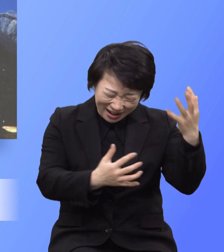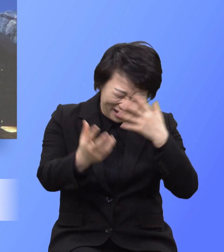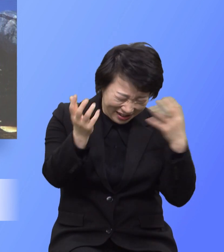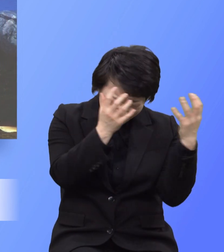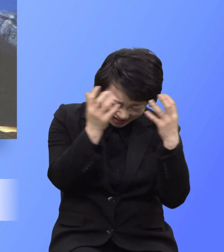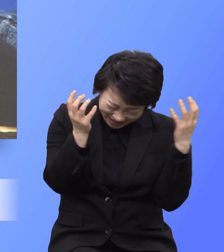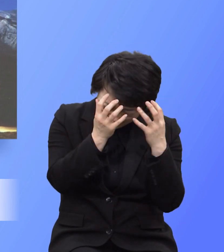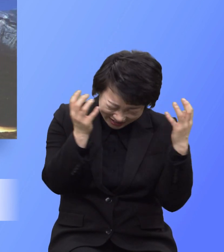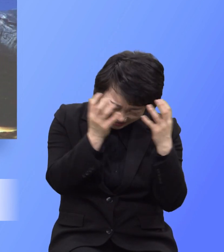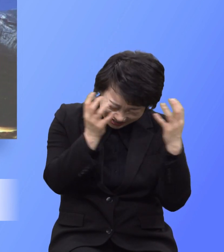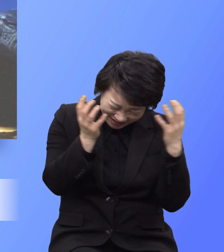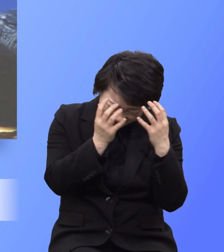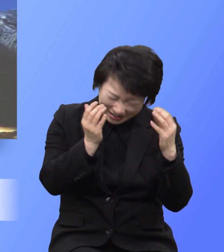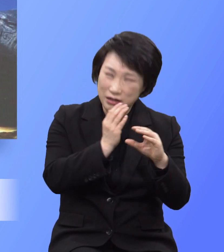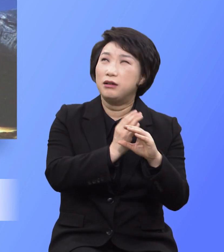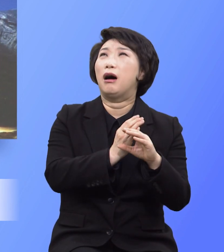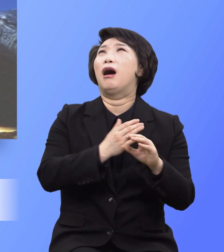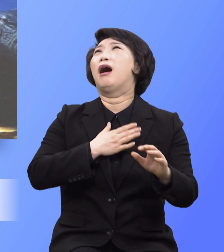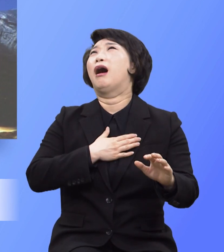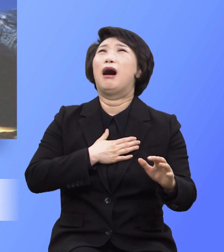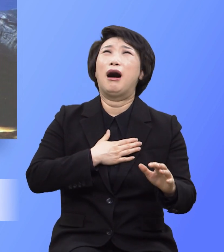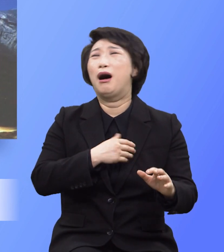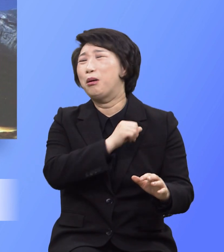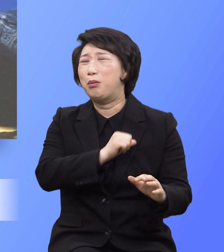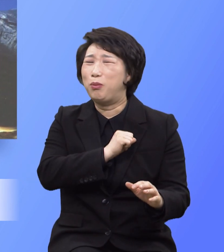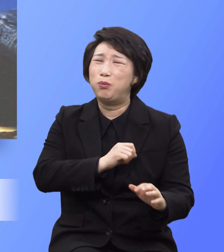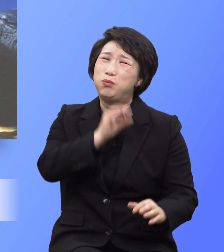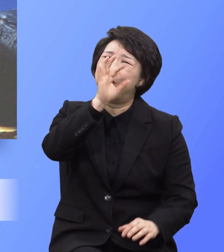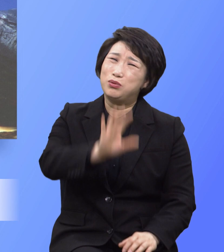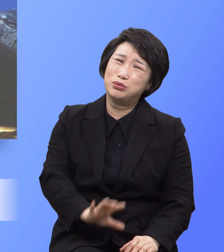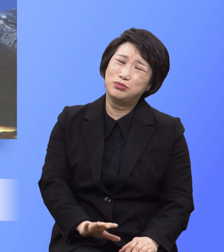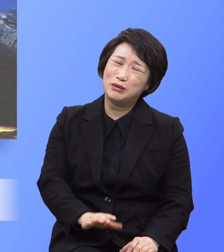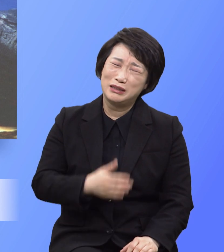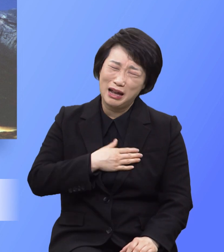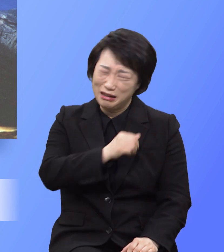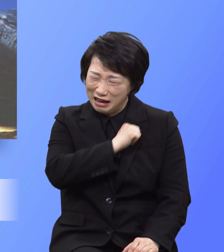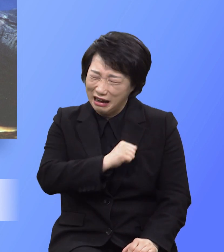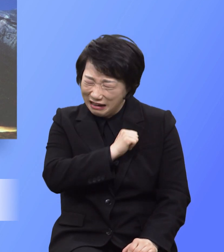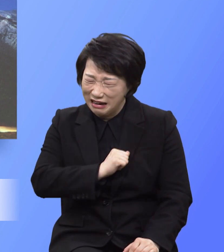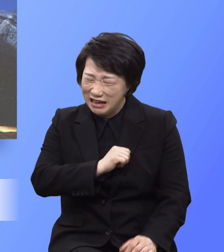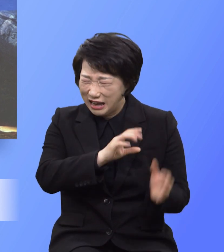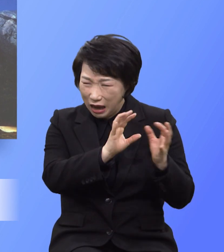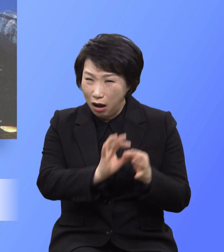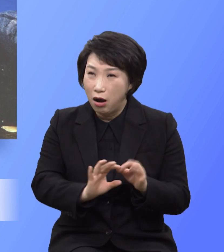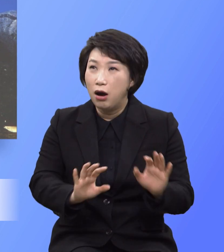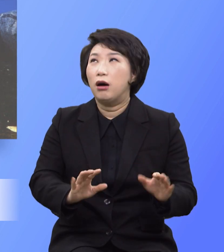가운데서 견딜 수가 없는데 견딜라니